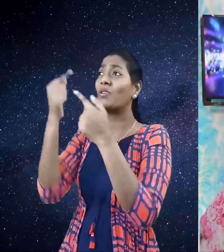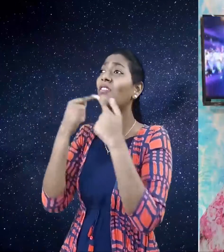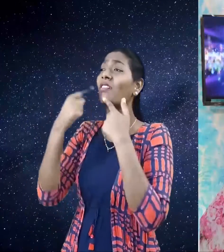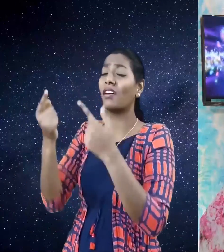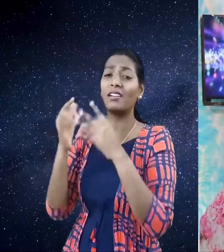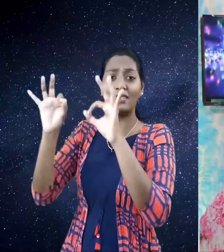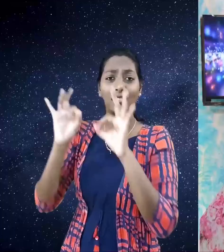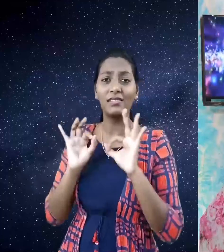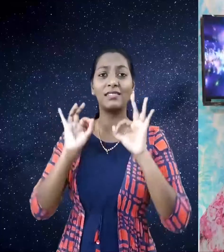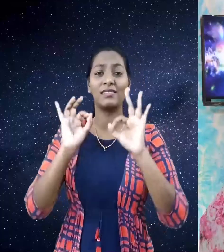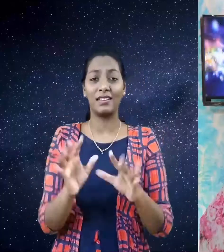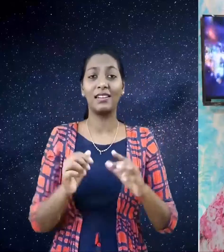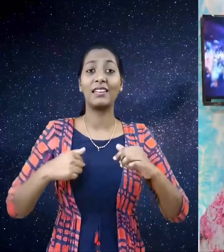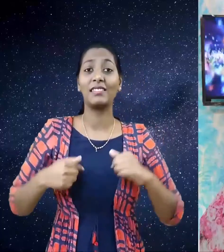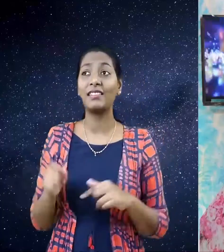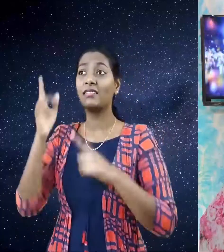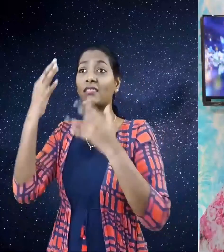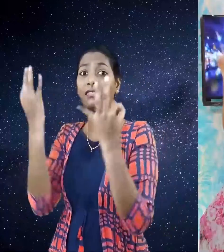हूँ।